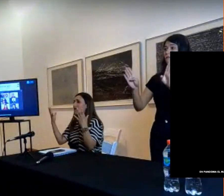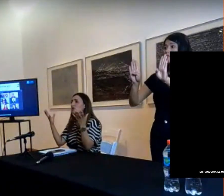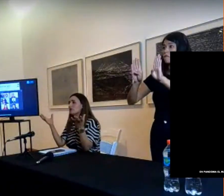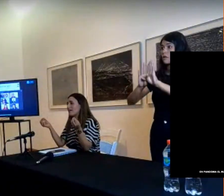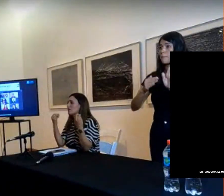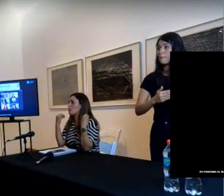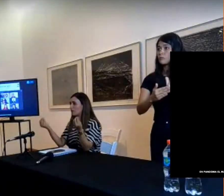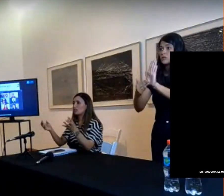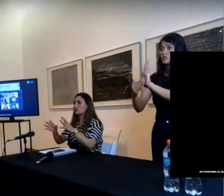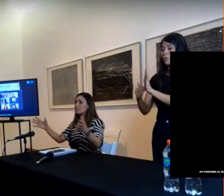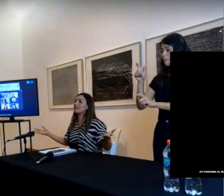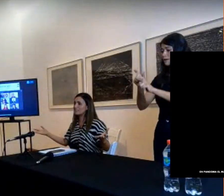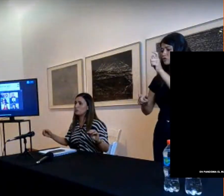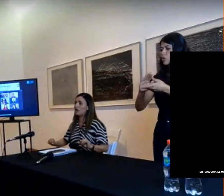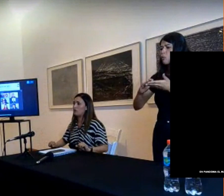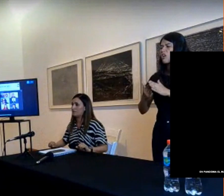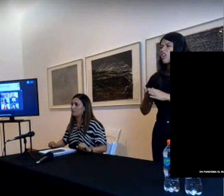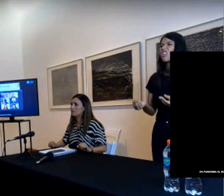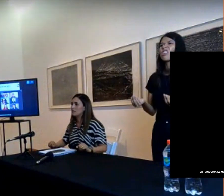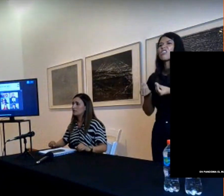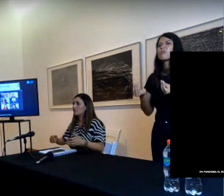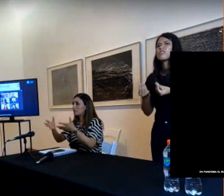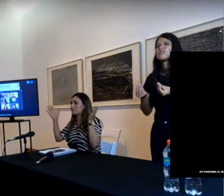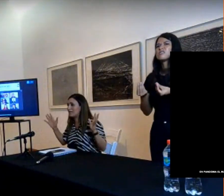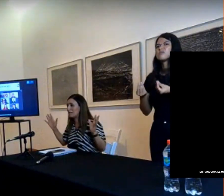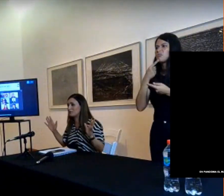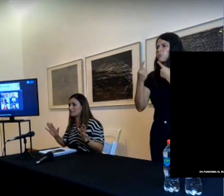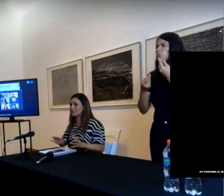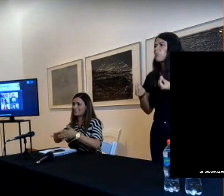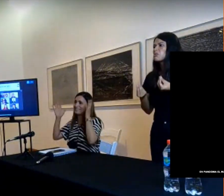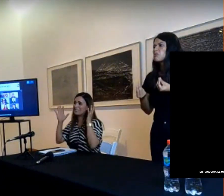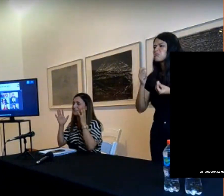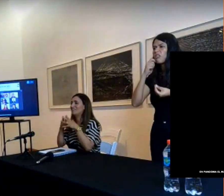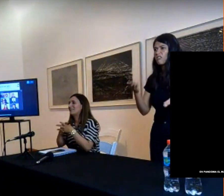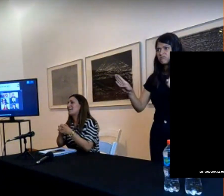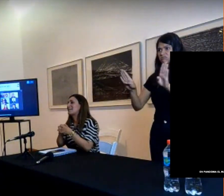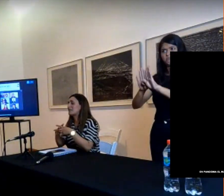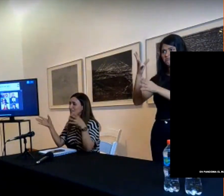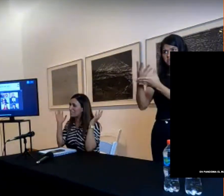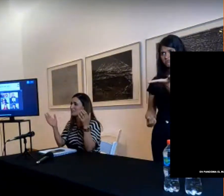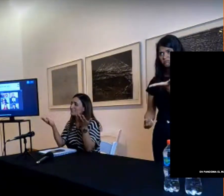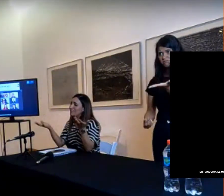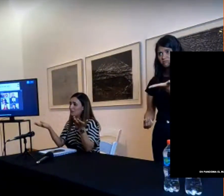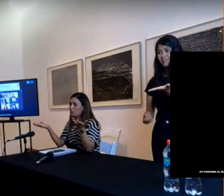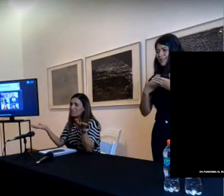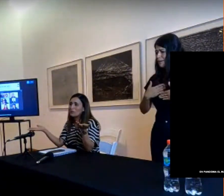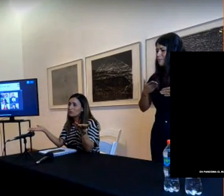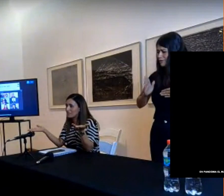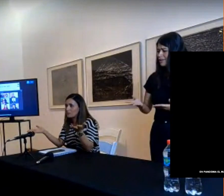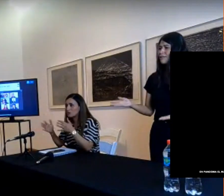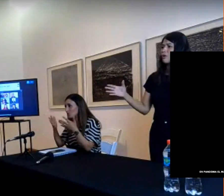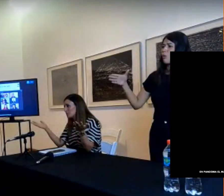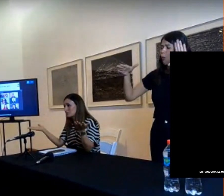personas y las comunidades nos preguntaron, ¿y qué hacemos ahora? Vamos a cerrar la exposición, ¿qué hacemos? Queremos seguir juntándonos porque